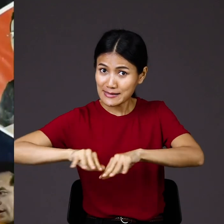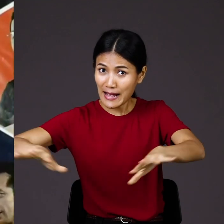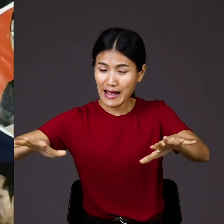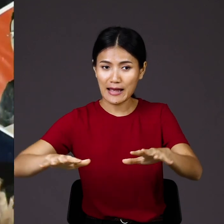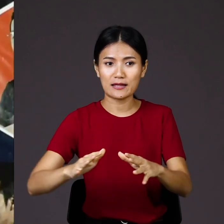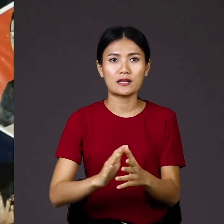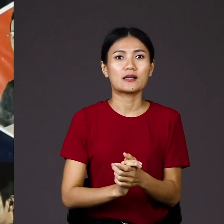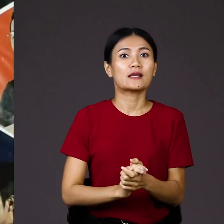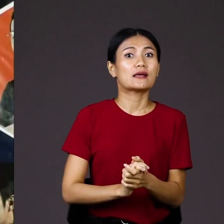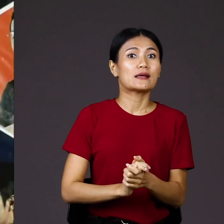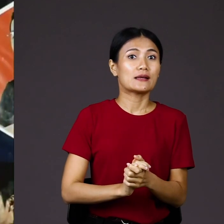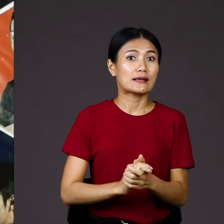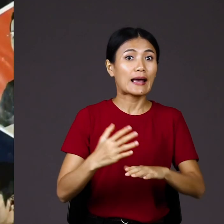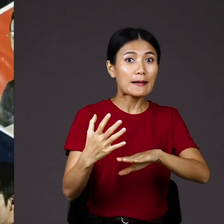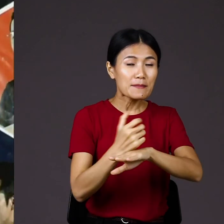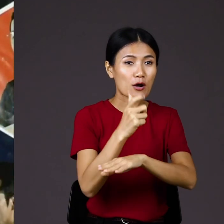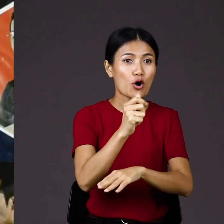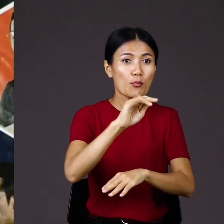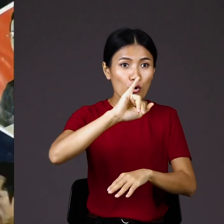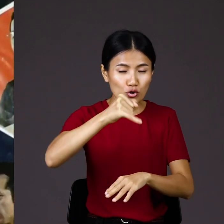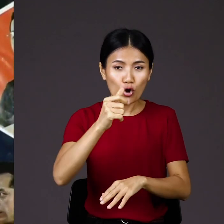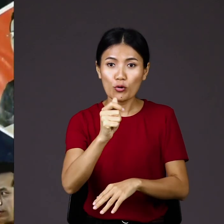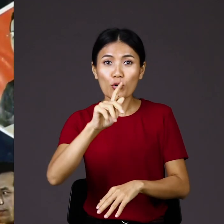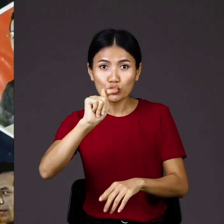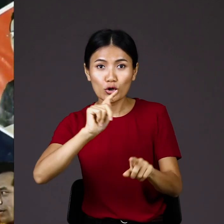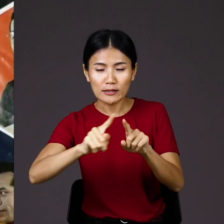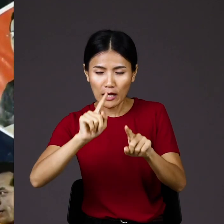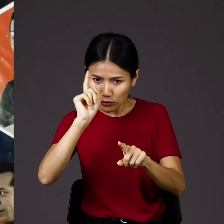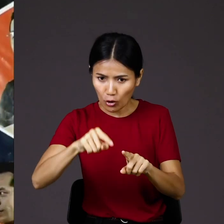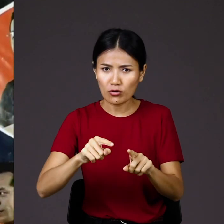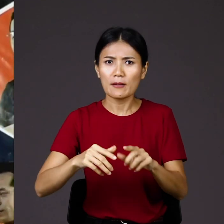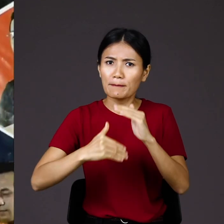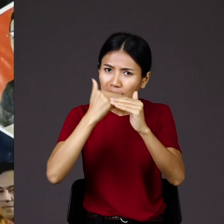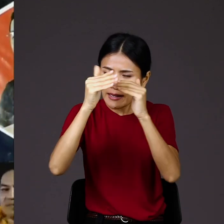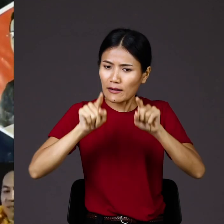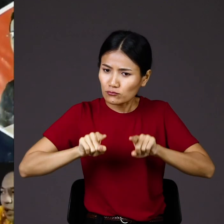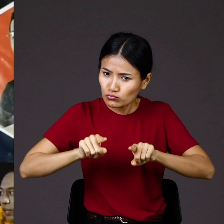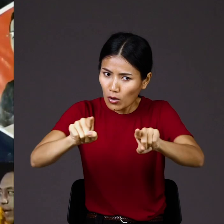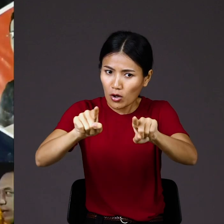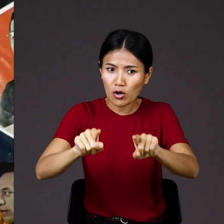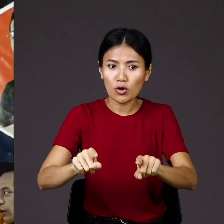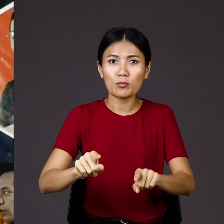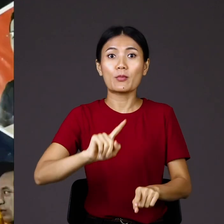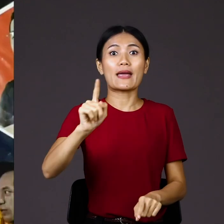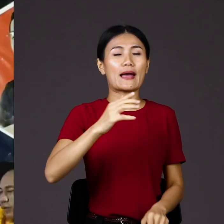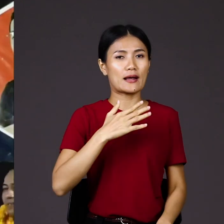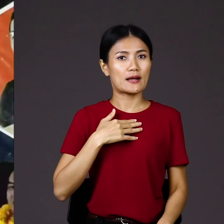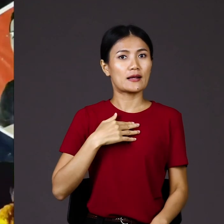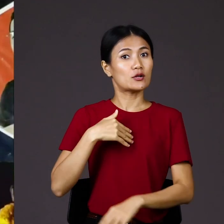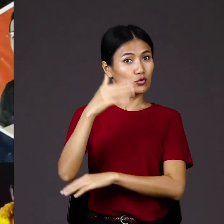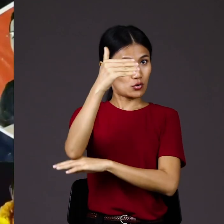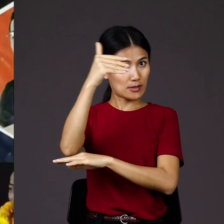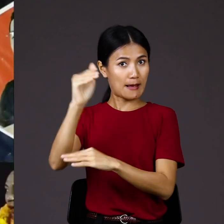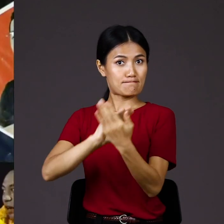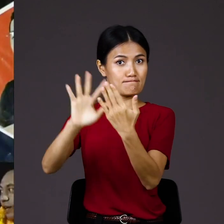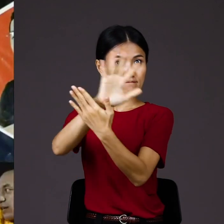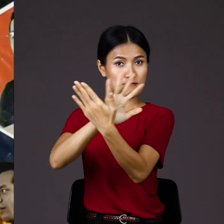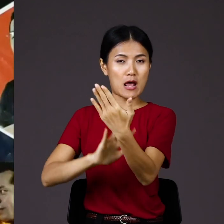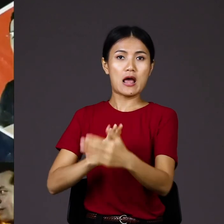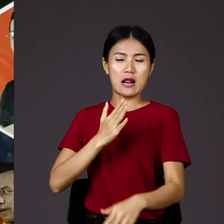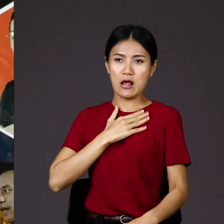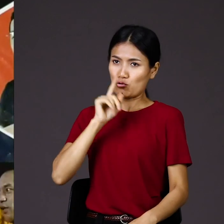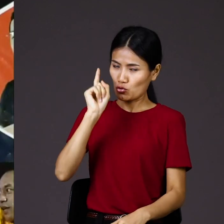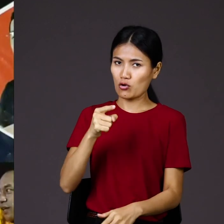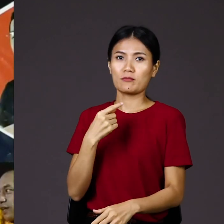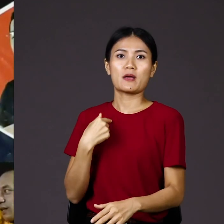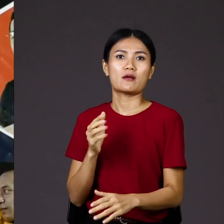พร้อมกันทั้ง2ระดับ2ระดับนั่นก็คือระดับชาติระดับชาติจะต้องเข้าไปเป็นรัฐบ